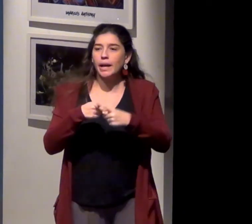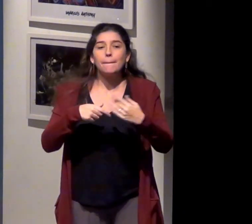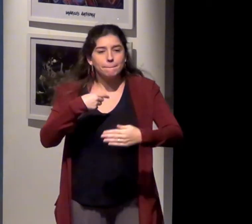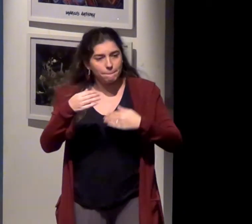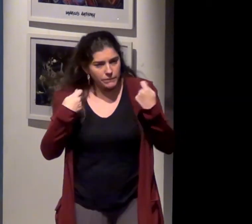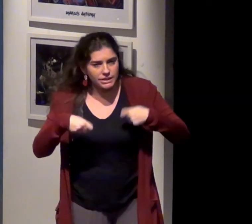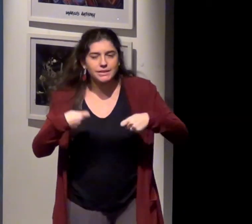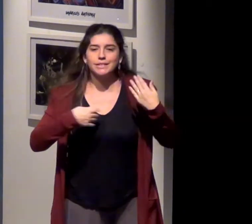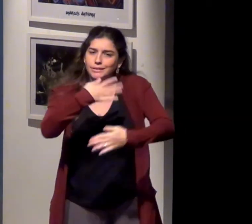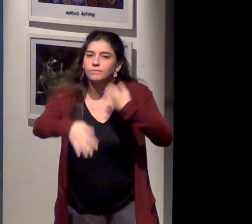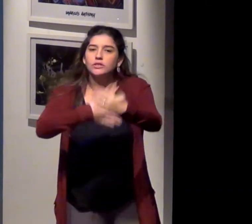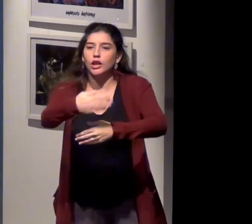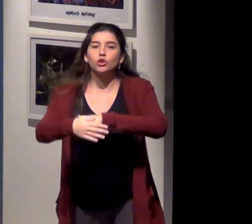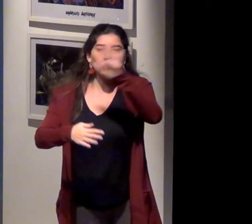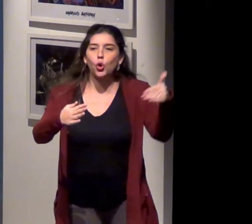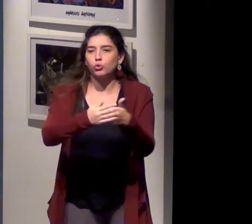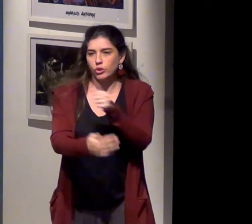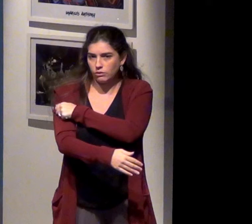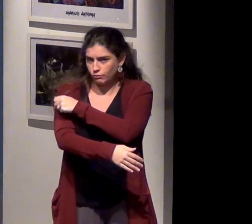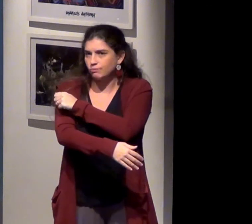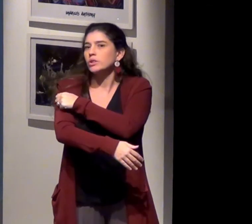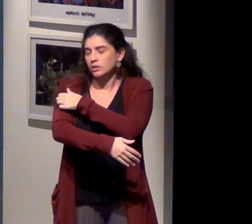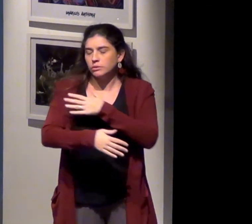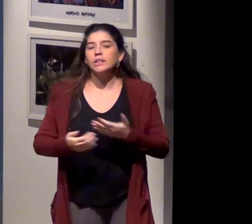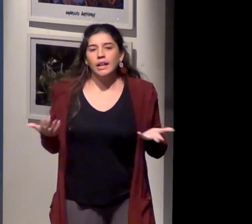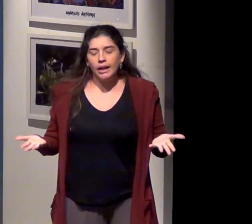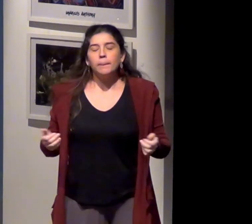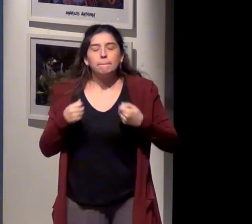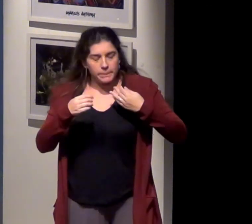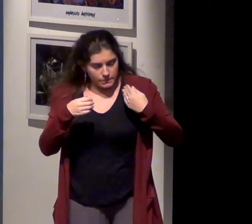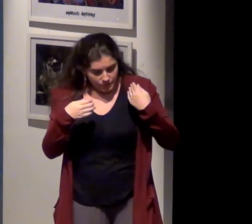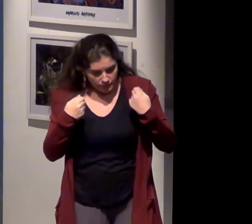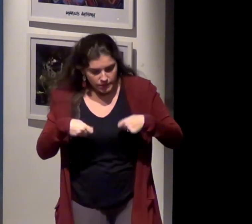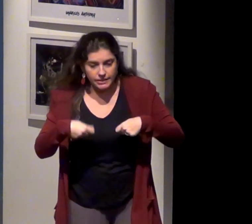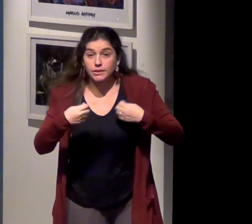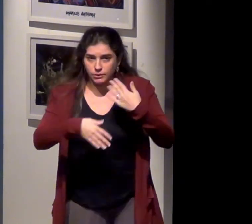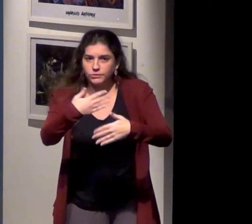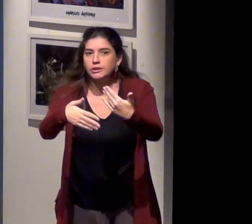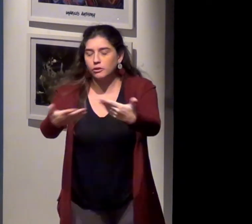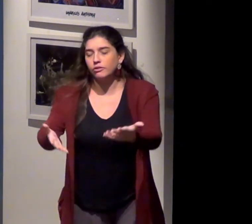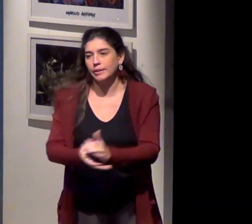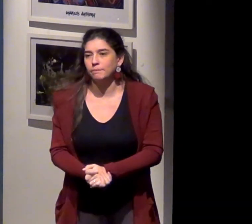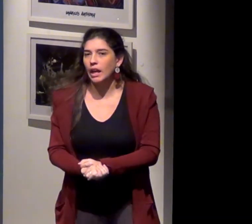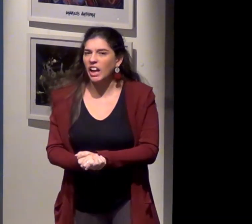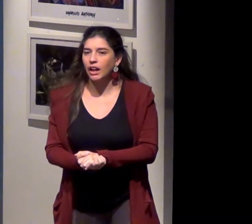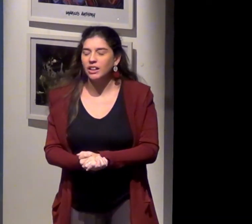ouvintes, porque precisa, né, todos precisam se desenvolver, todos os alunos precisam desse desenvolvimento, participar desse